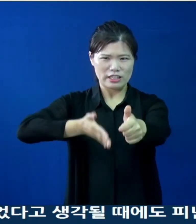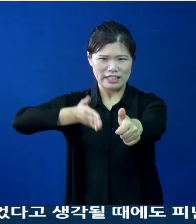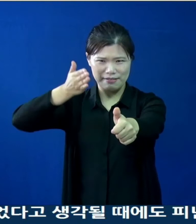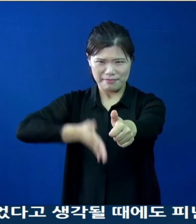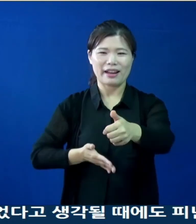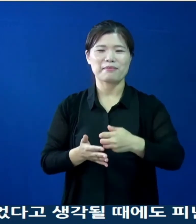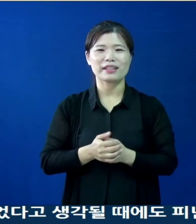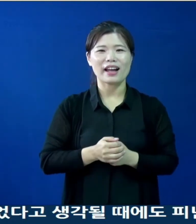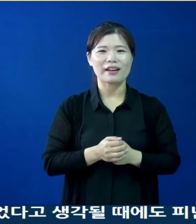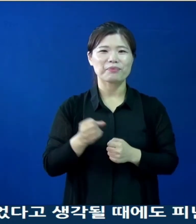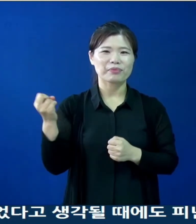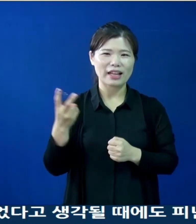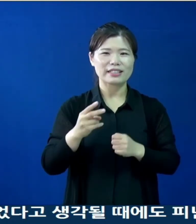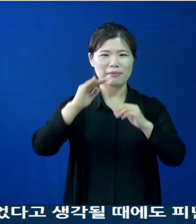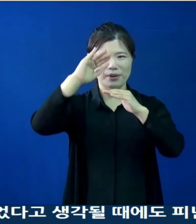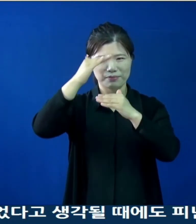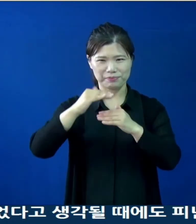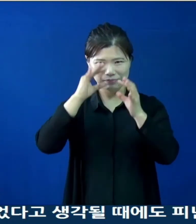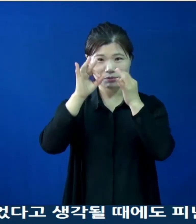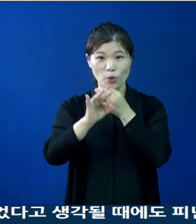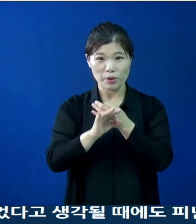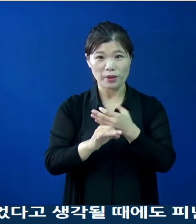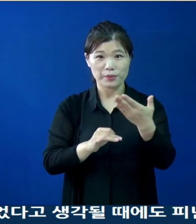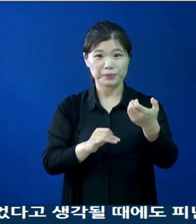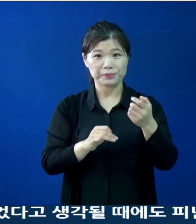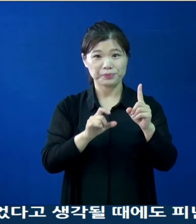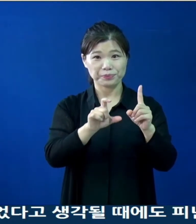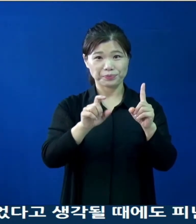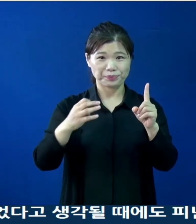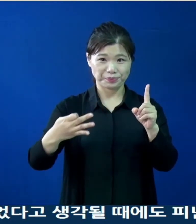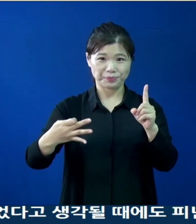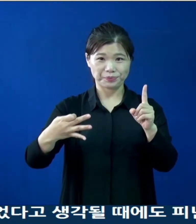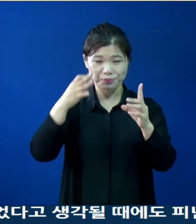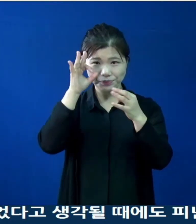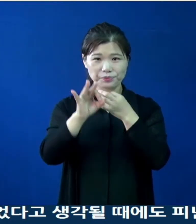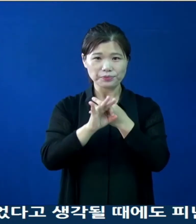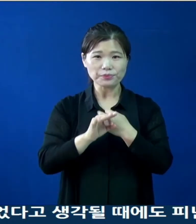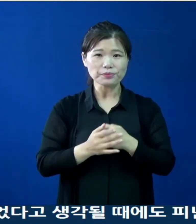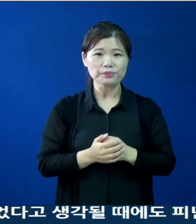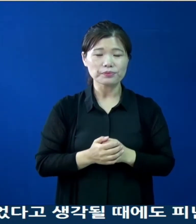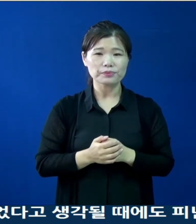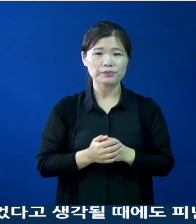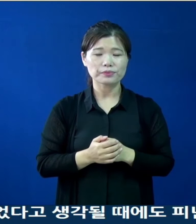다시 본문으로 돌아오시면 14절로 넘어가면서